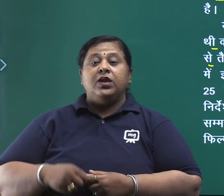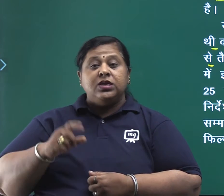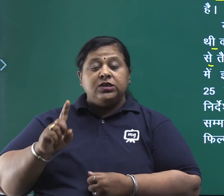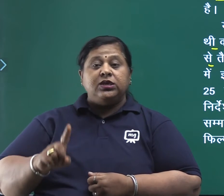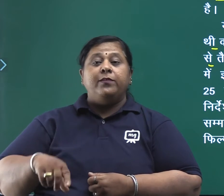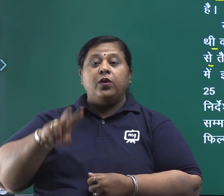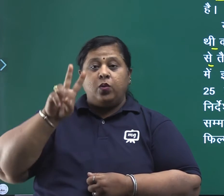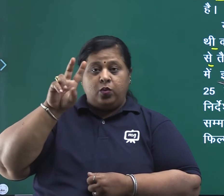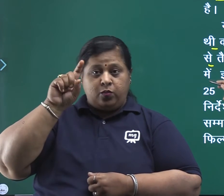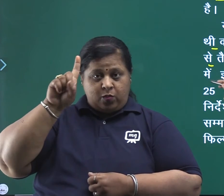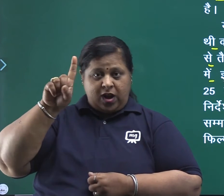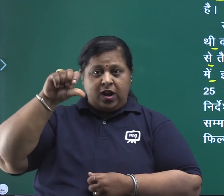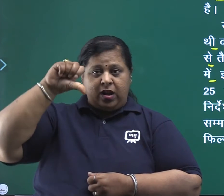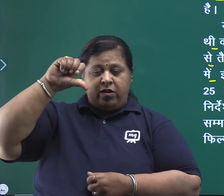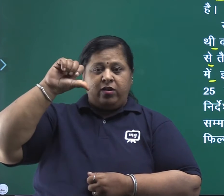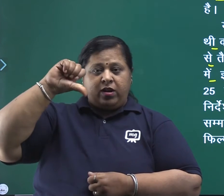जब 1956 में